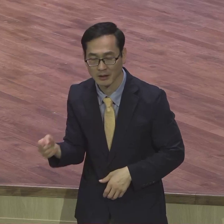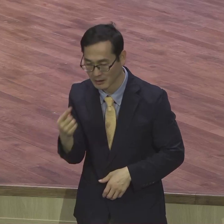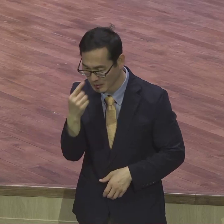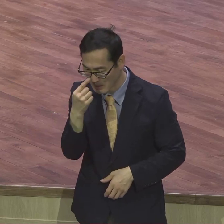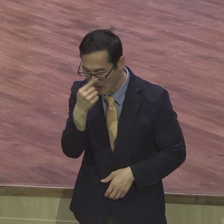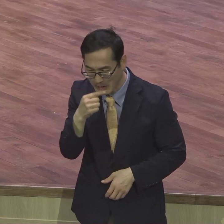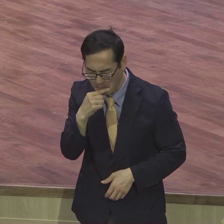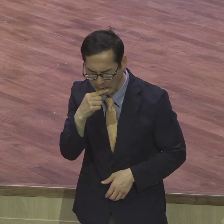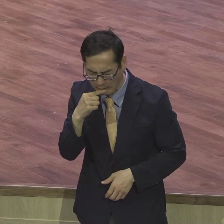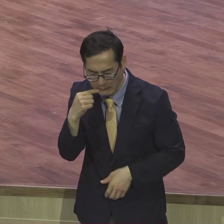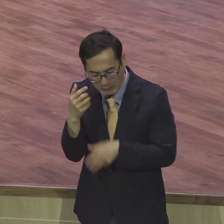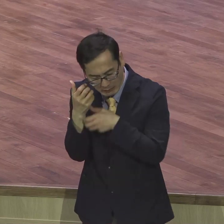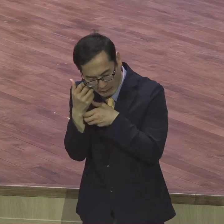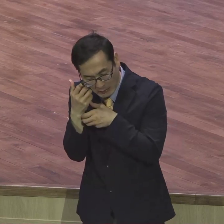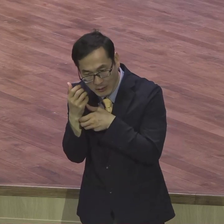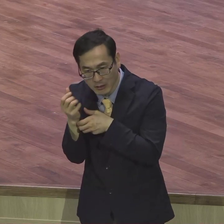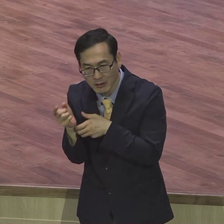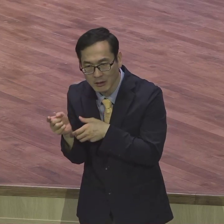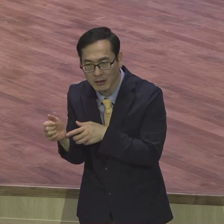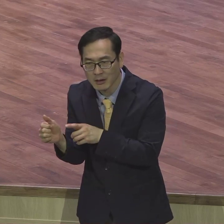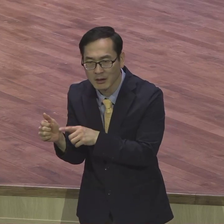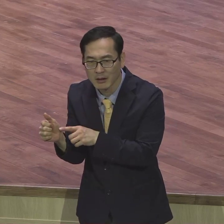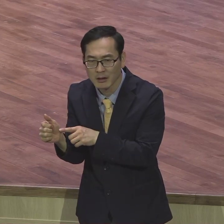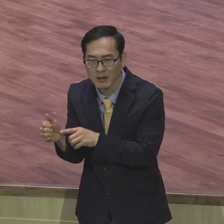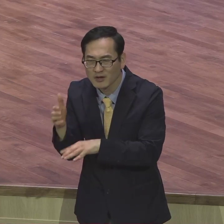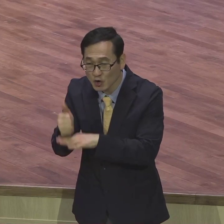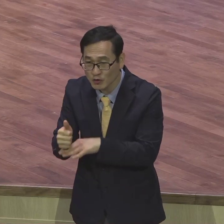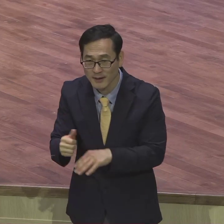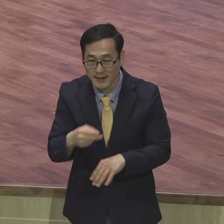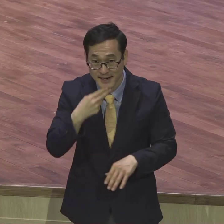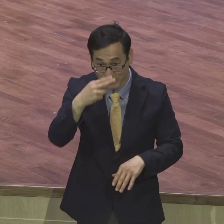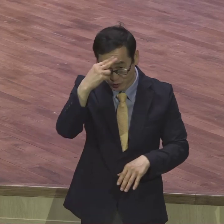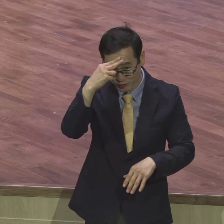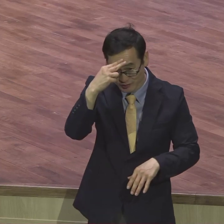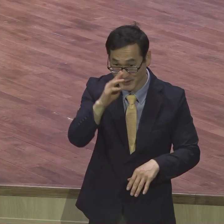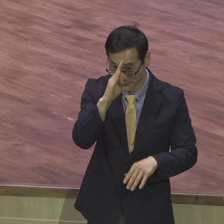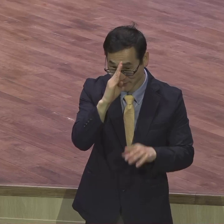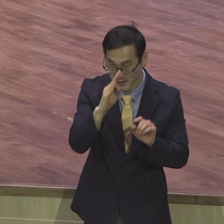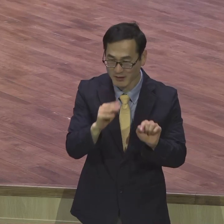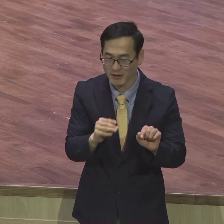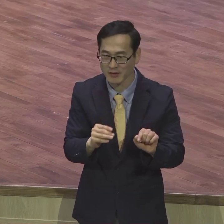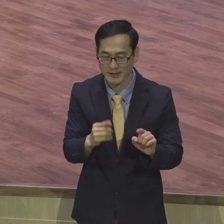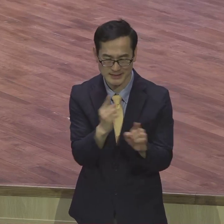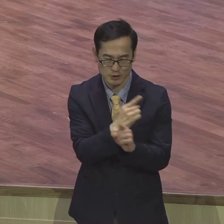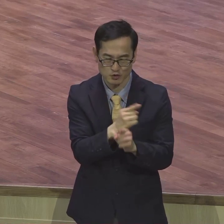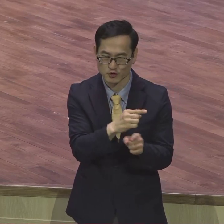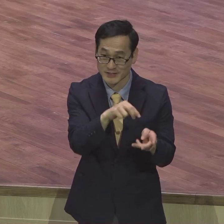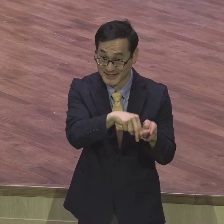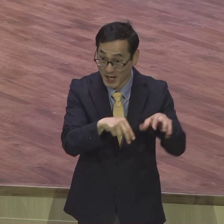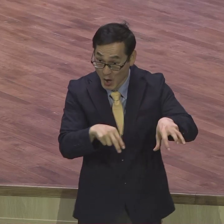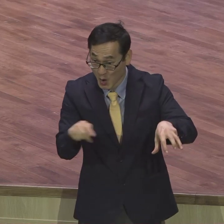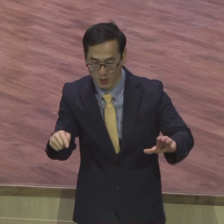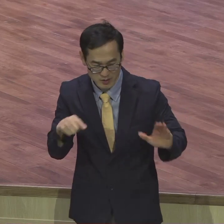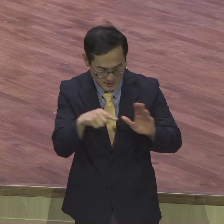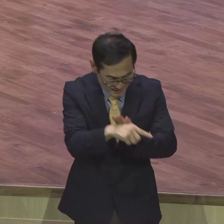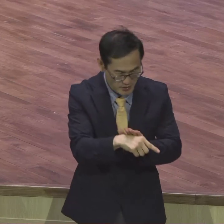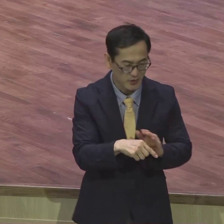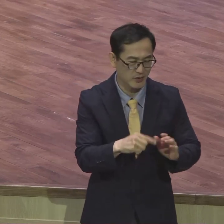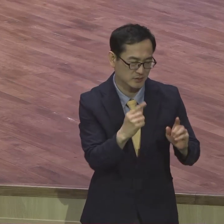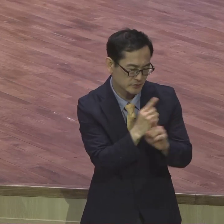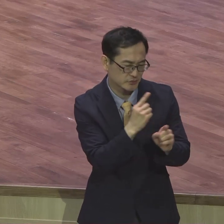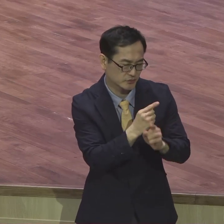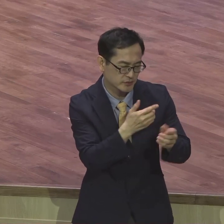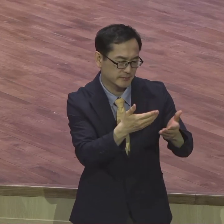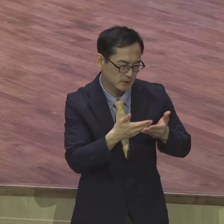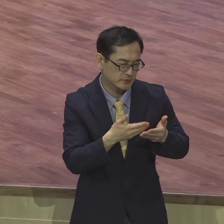알코올 중독자 치유센터에서 치유받으면서 하나님의